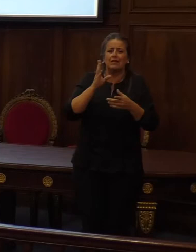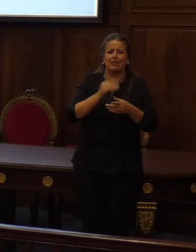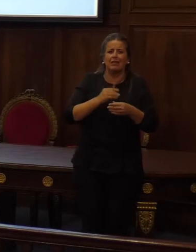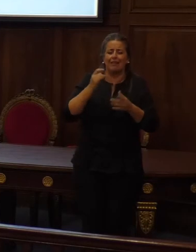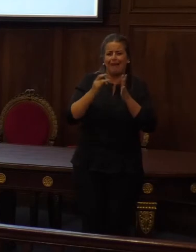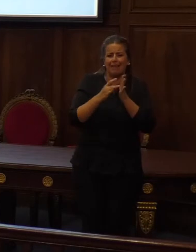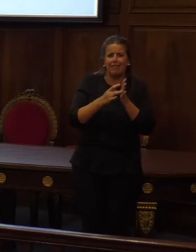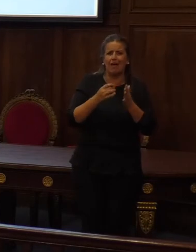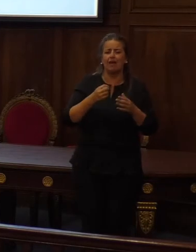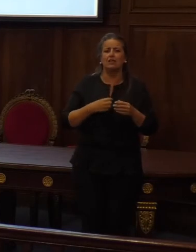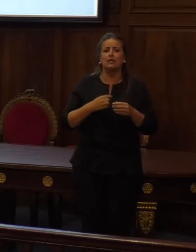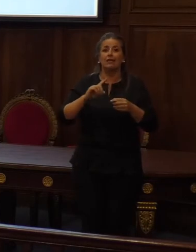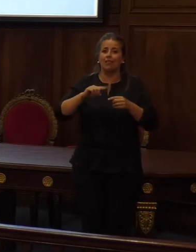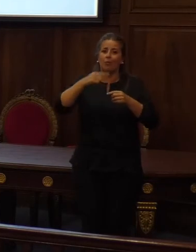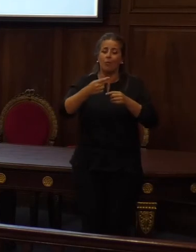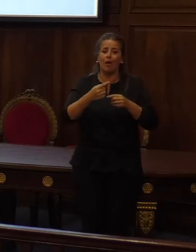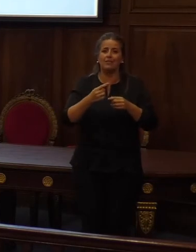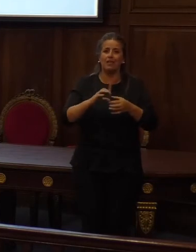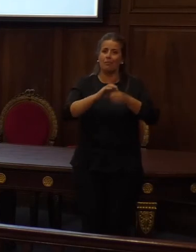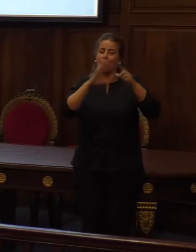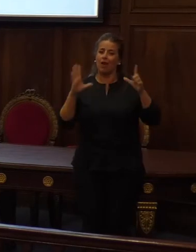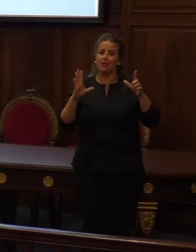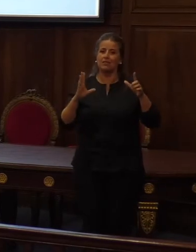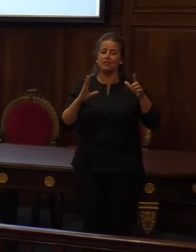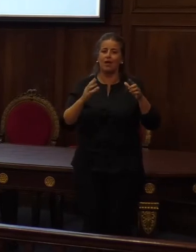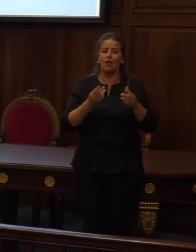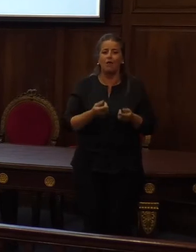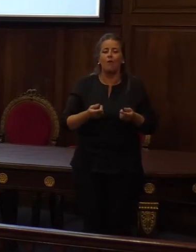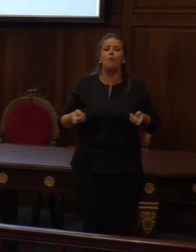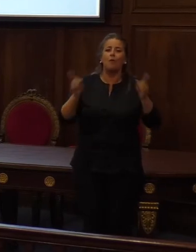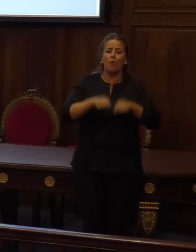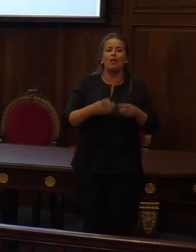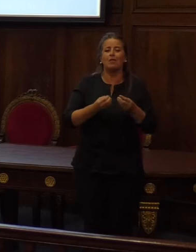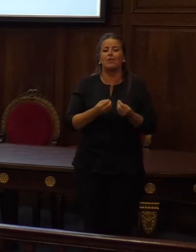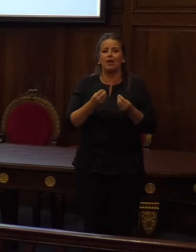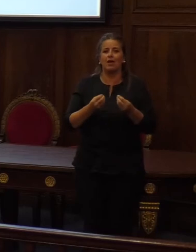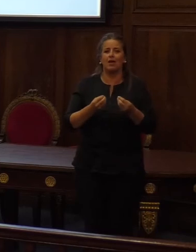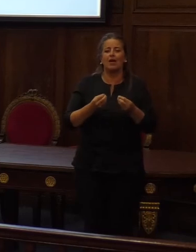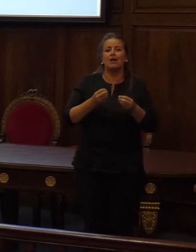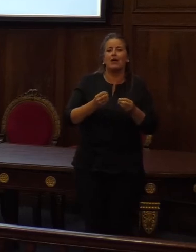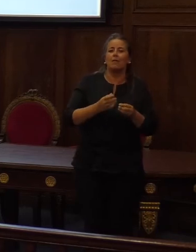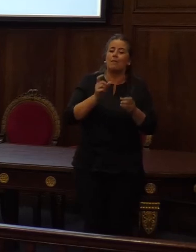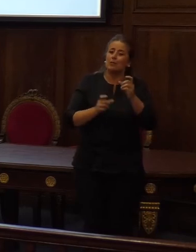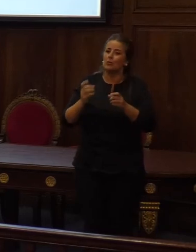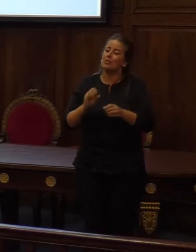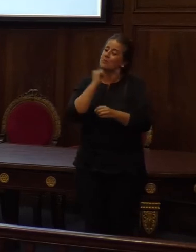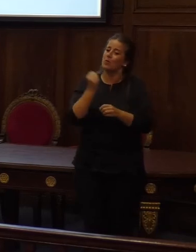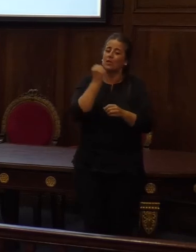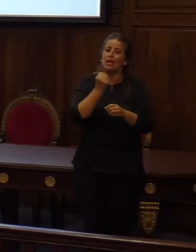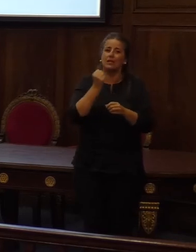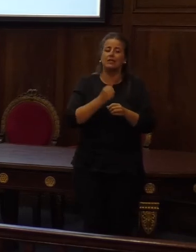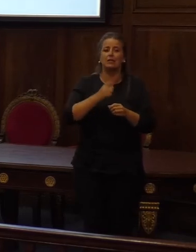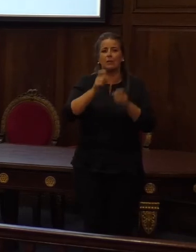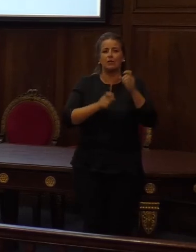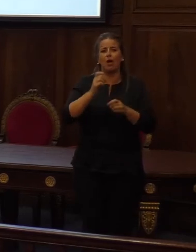resurge con la democracia y con actores muy importantes, varios actores importantes, sin duda personalidades como la de Juan